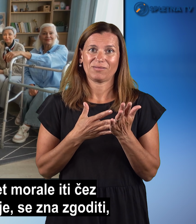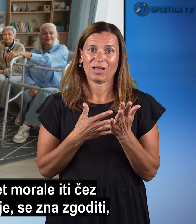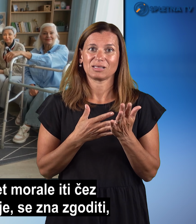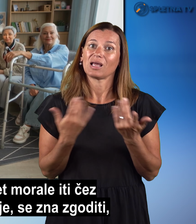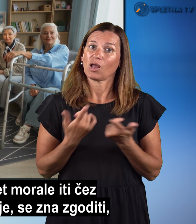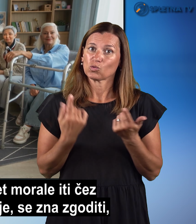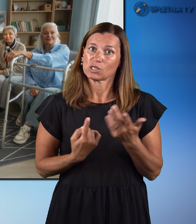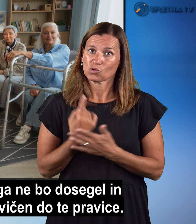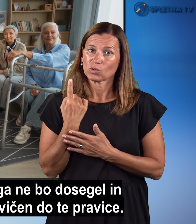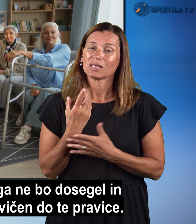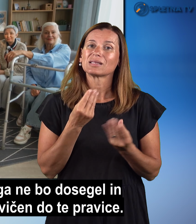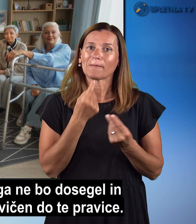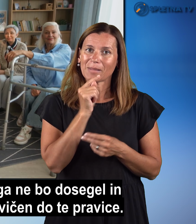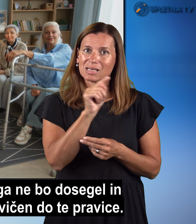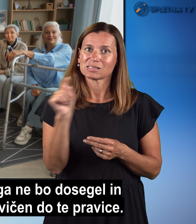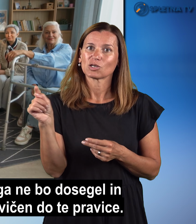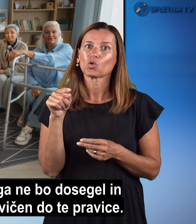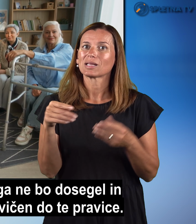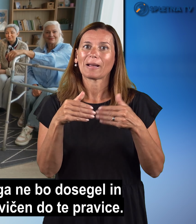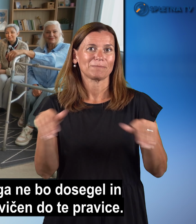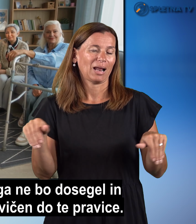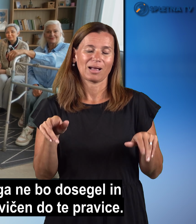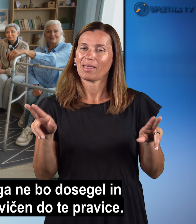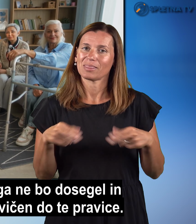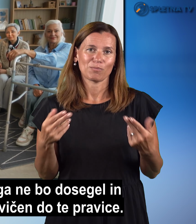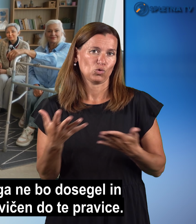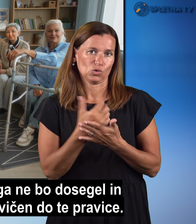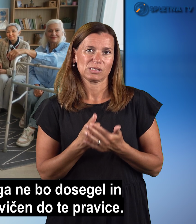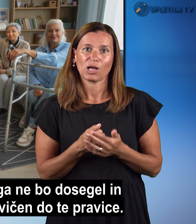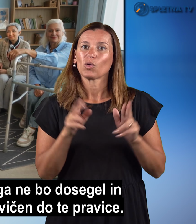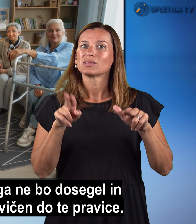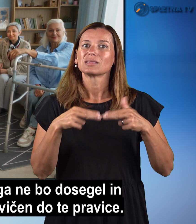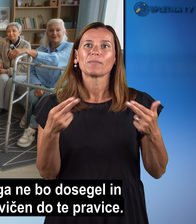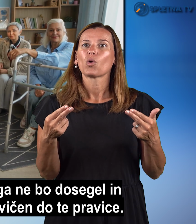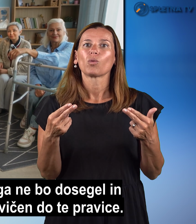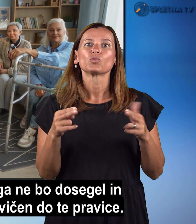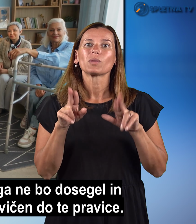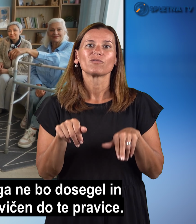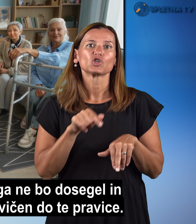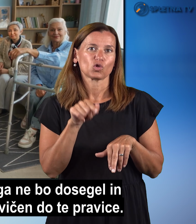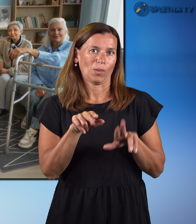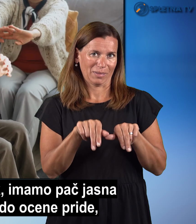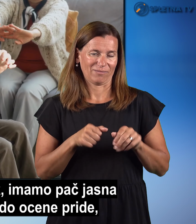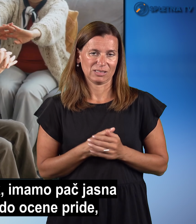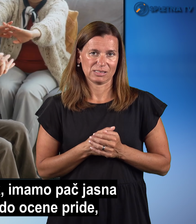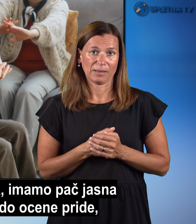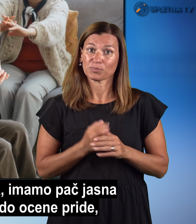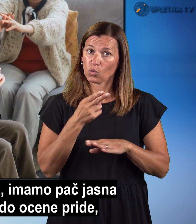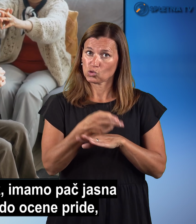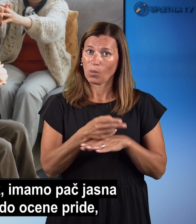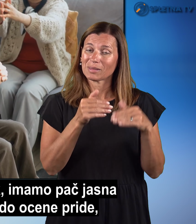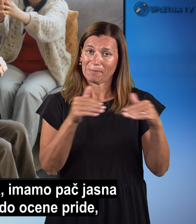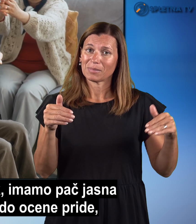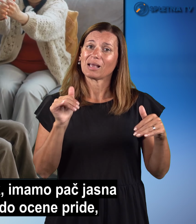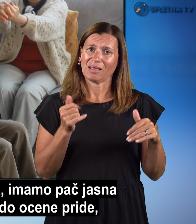se zna zgoditi, da marsikdo tega praga ne bo dosegel in enostavno ne bo upravičen do te pravice. Vstopni prag